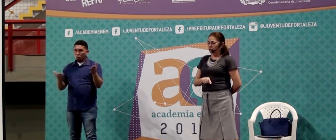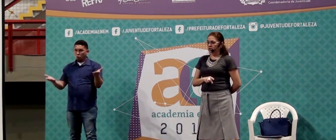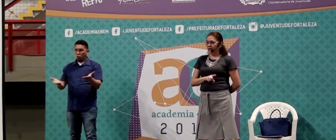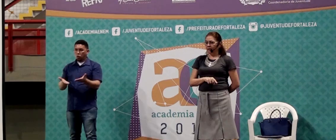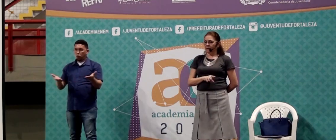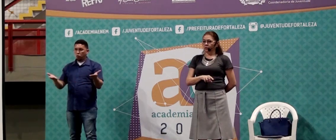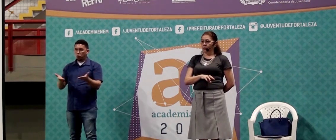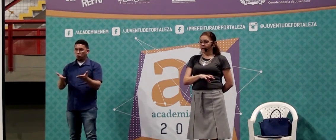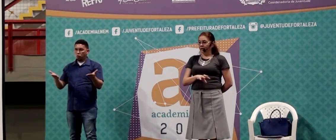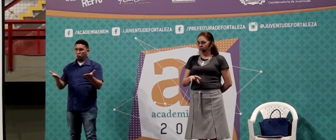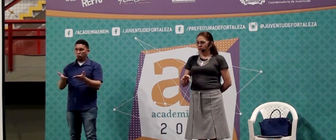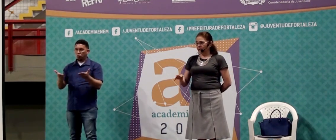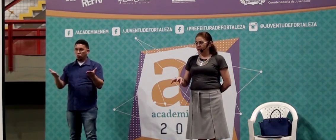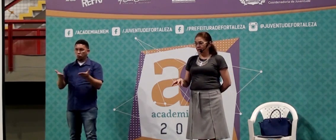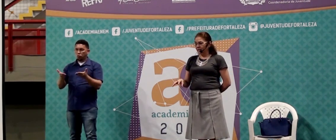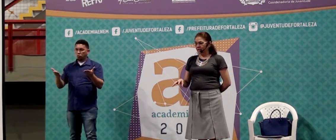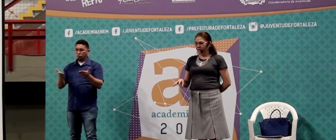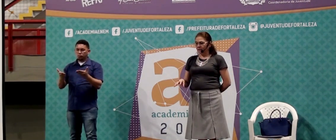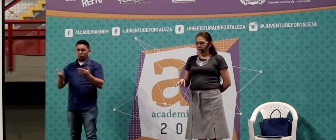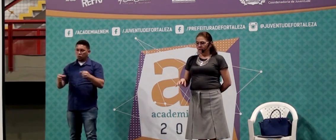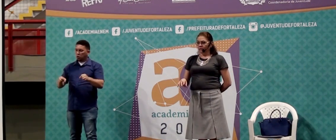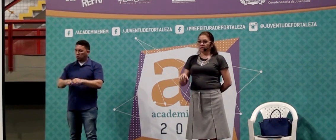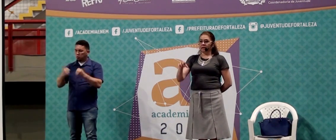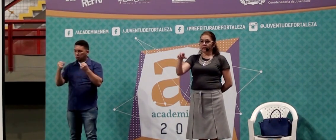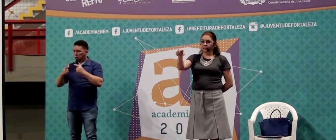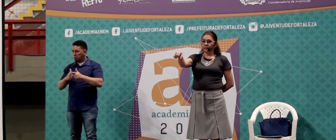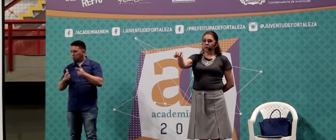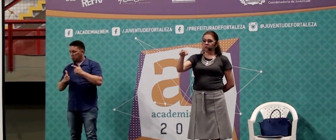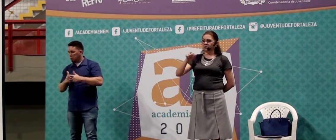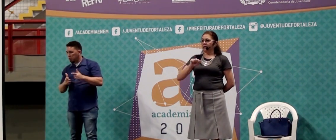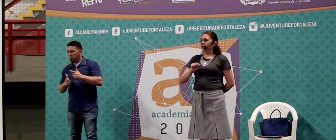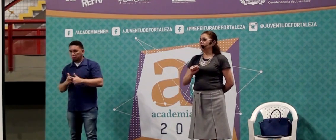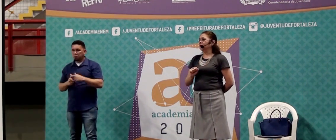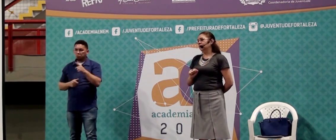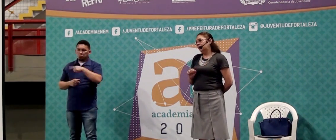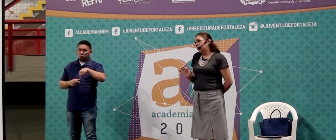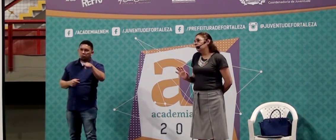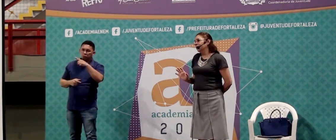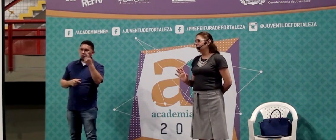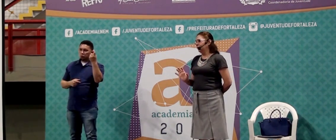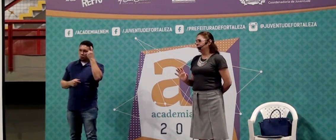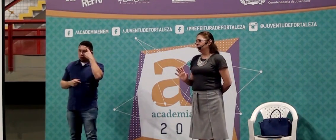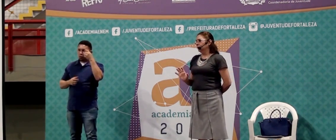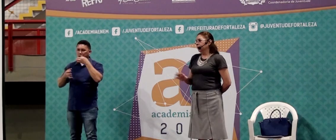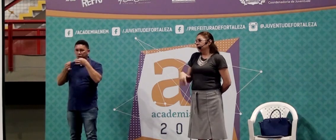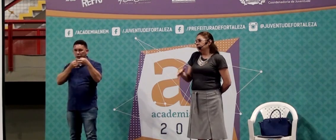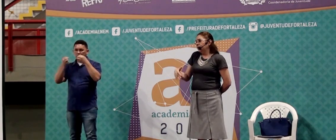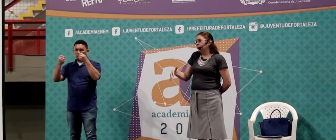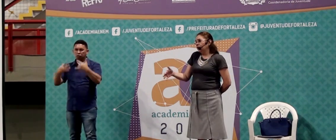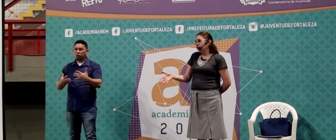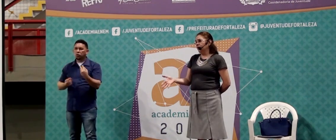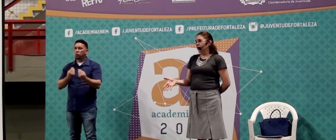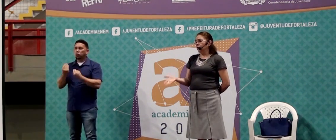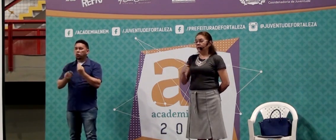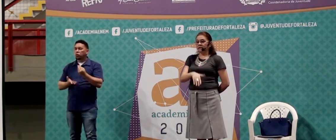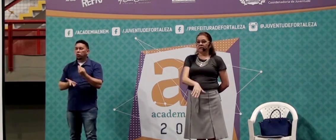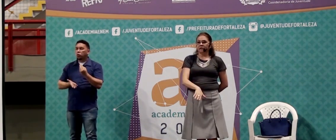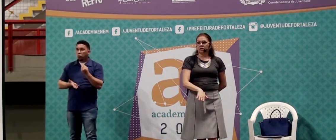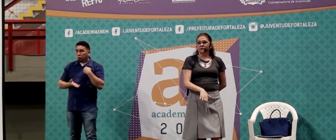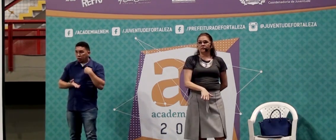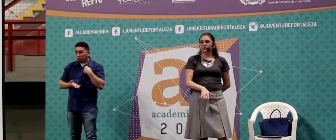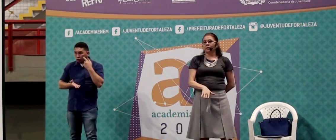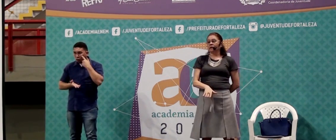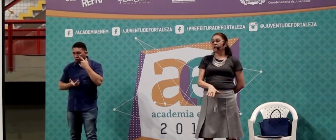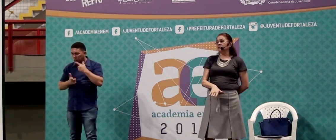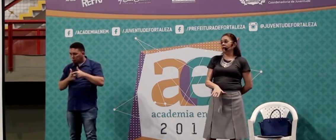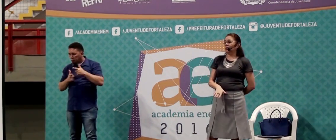hoje está numa grande crise, você pode ter que argumentar. Como é que você vai provar que o brasileiro